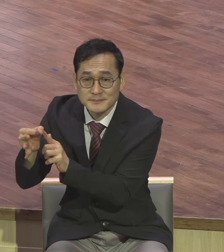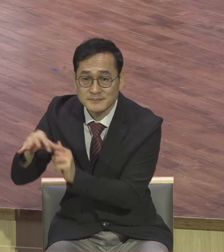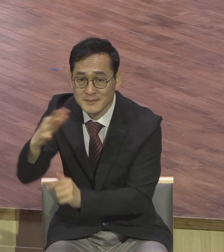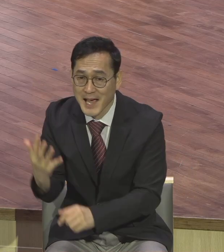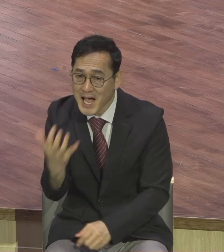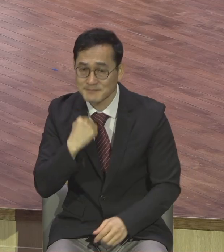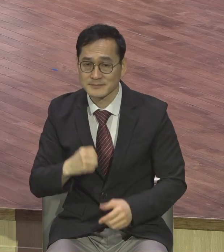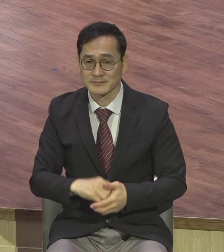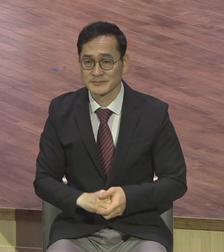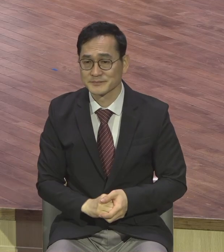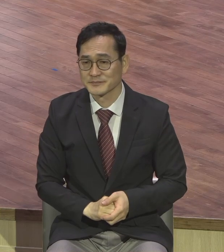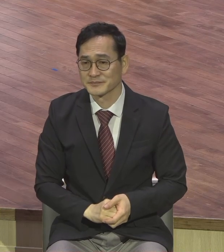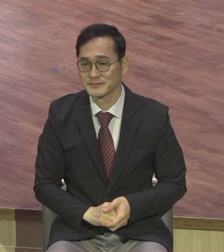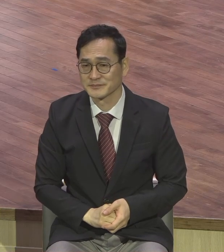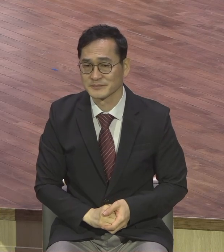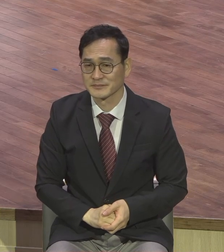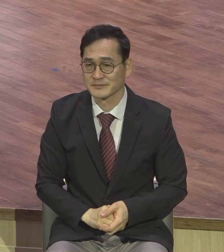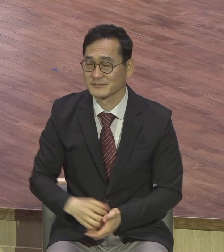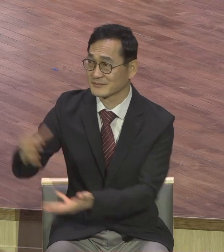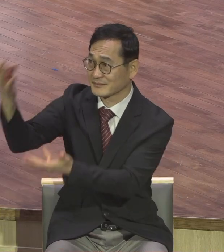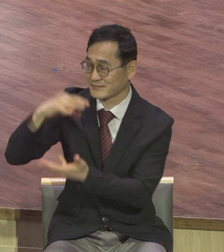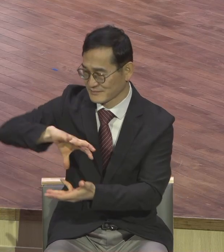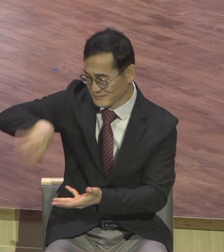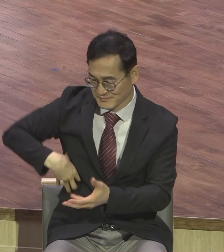5배나 불려가지고 돈을 다 받아 모은 거예요.